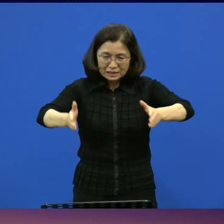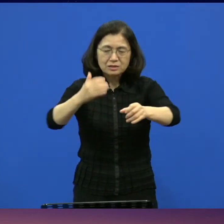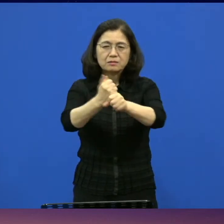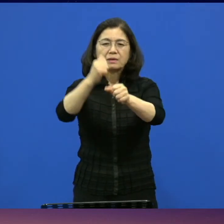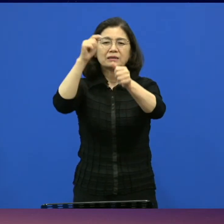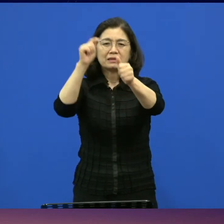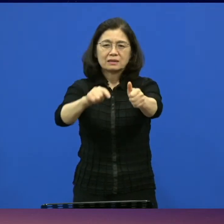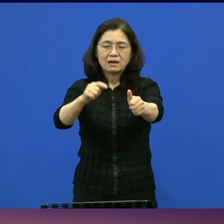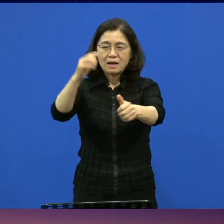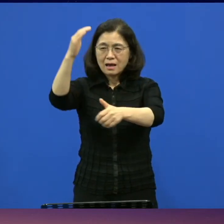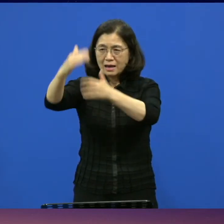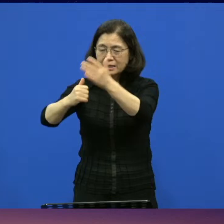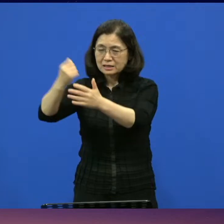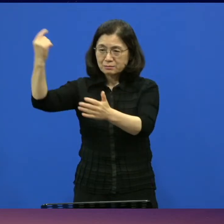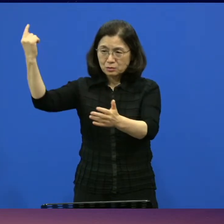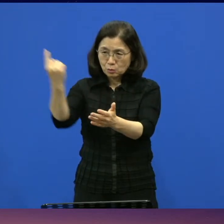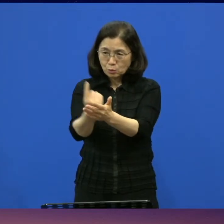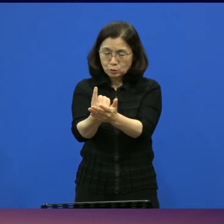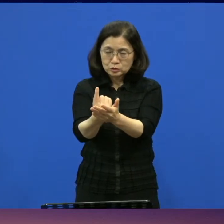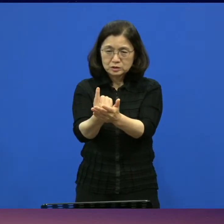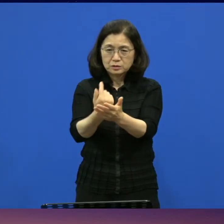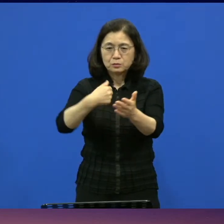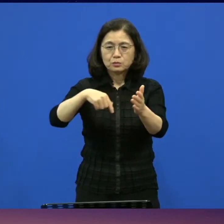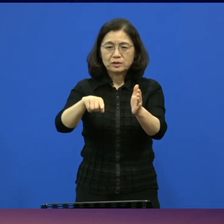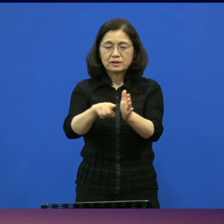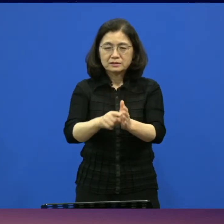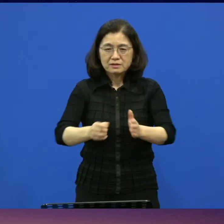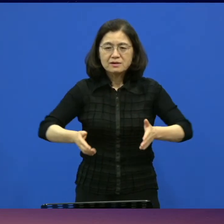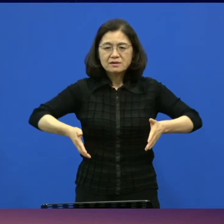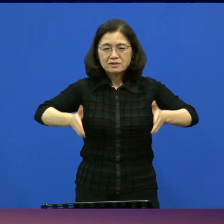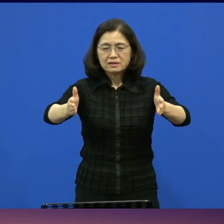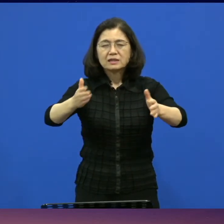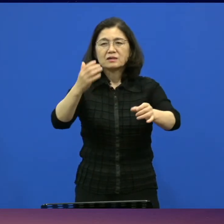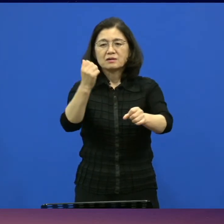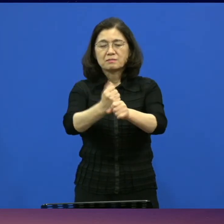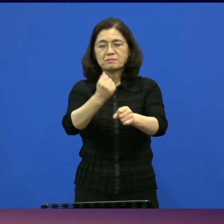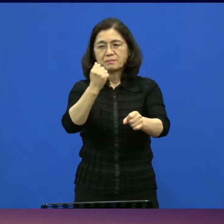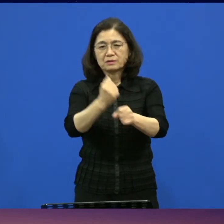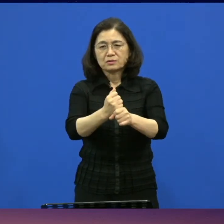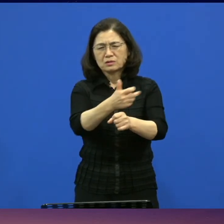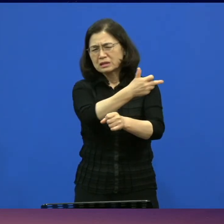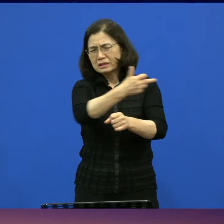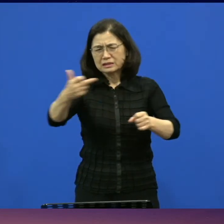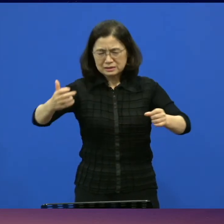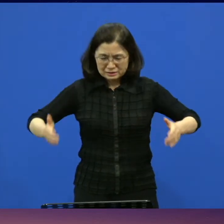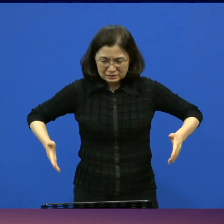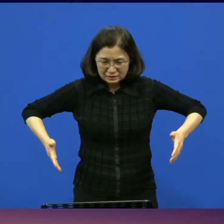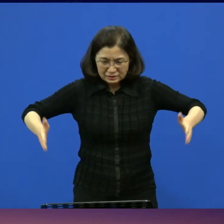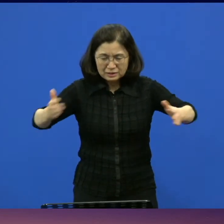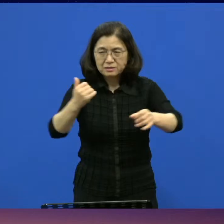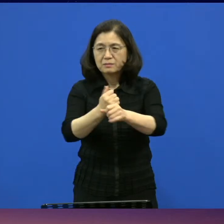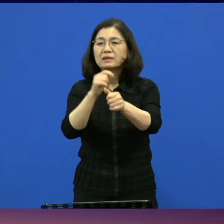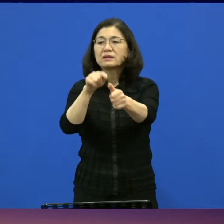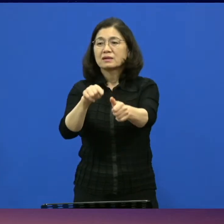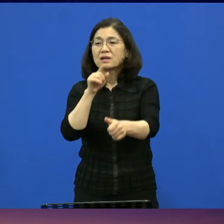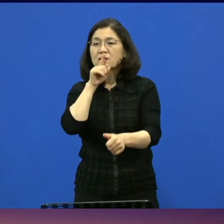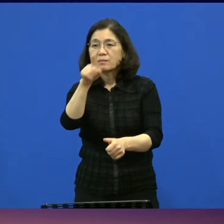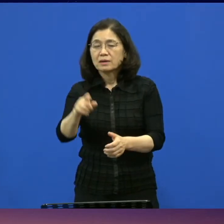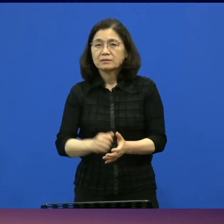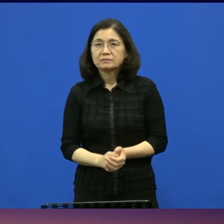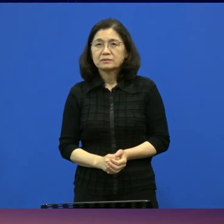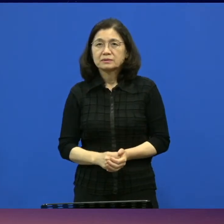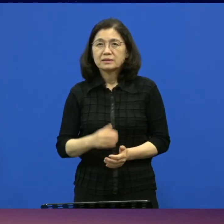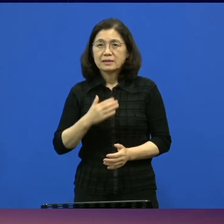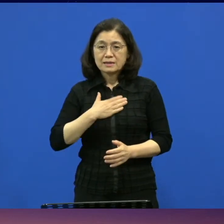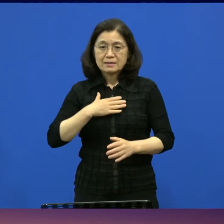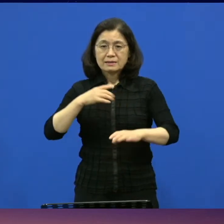길을 위에 대로가 열려야 한다, 이 얘기를 하는 겁니다. 오늘 이 밤에 여러분들의 마음속에 탁